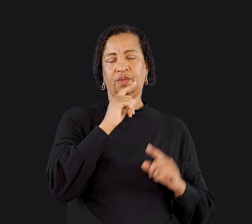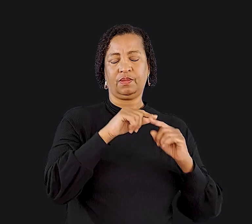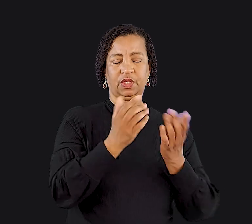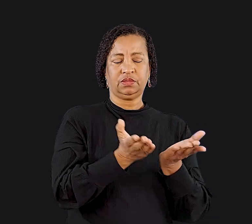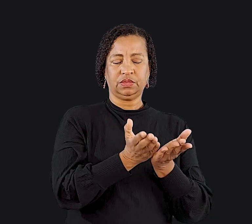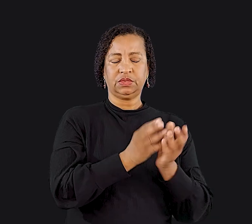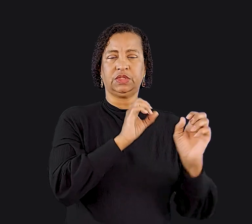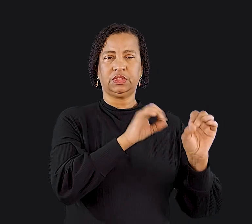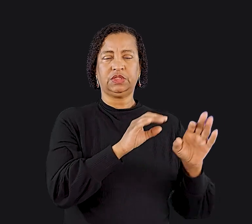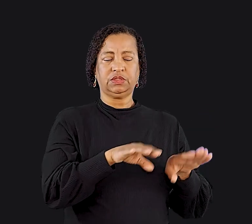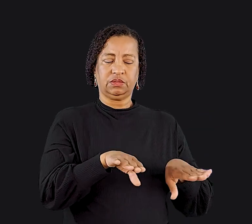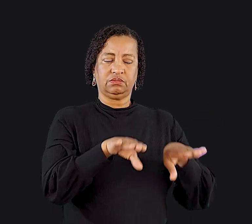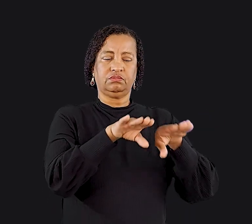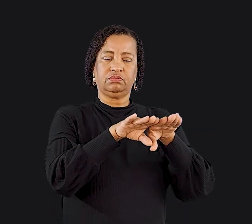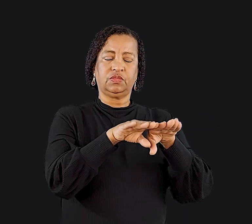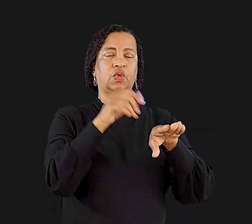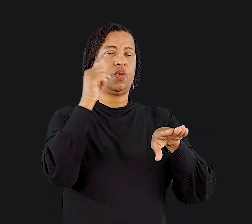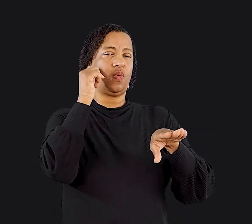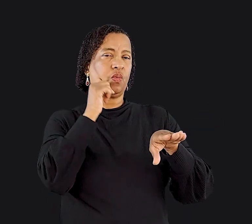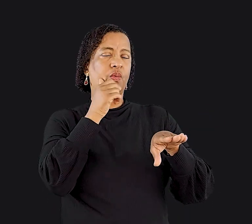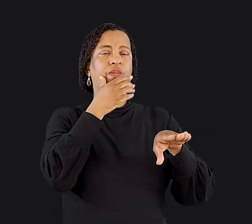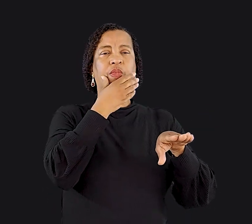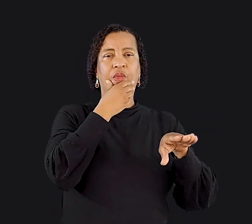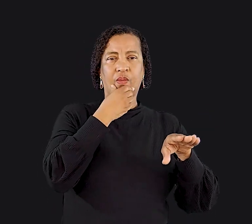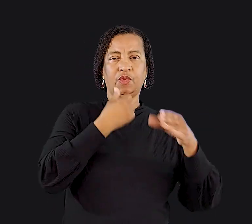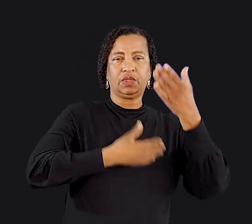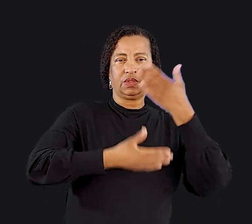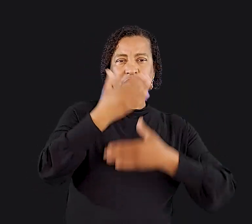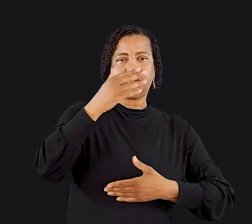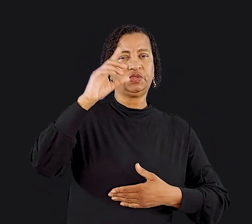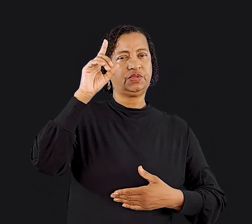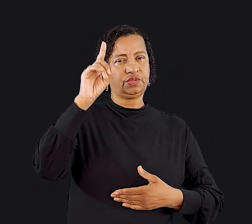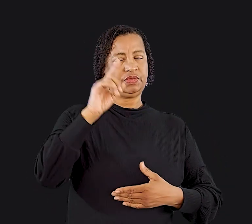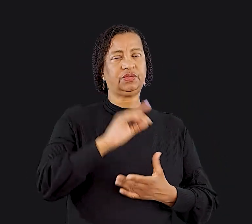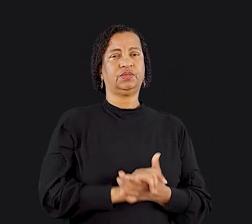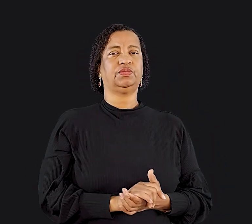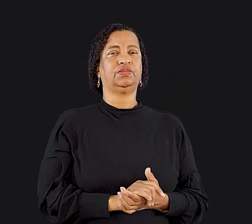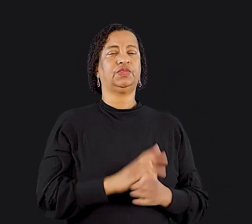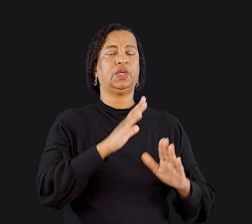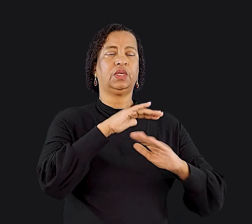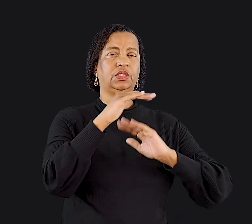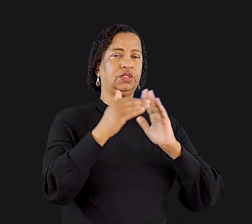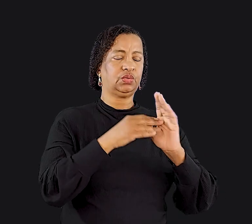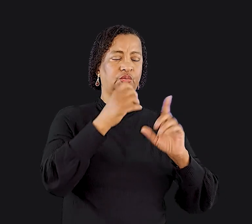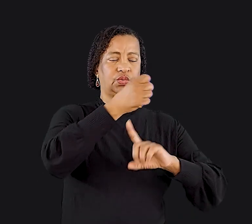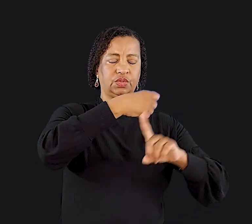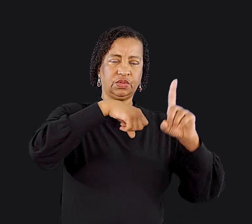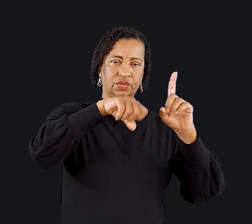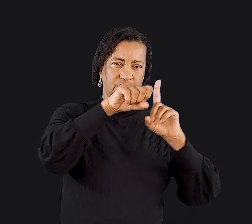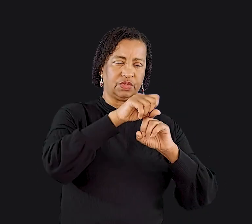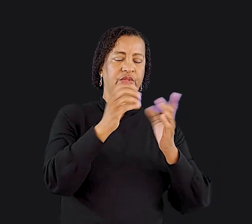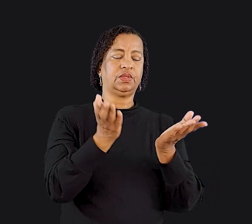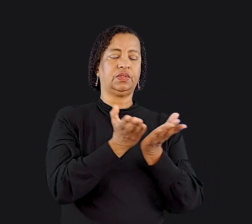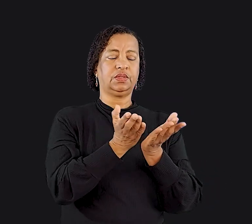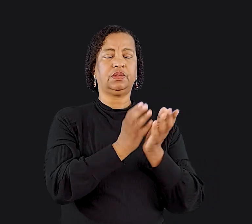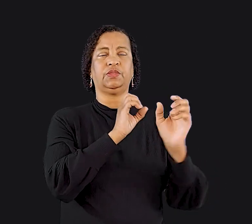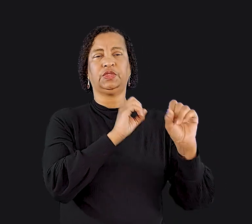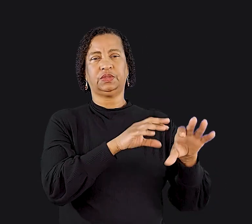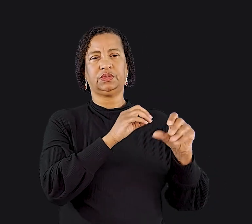a igualdade entre o homem e a mulher aos olhos de Deus. Aliás, em toda a sociedade em que a Bíblia é ensinada,